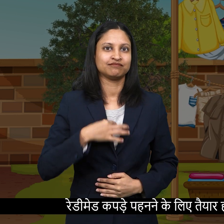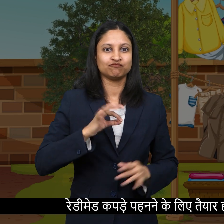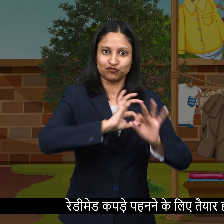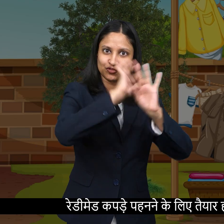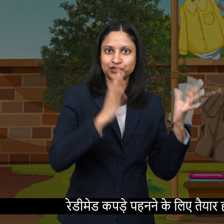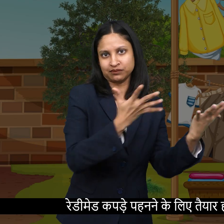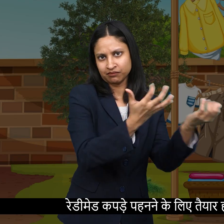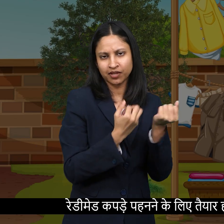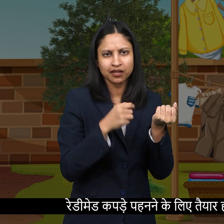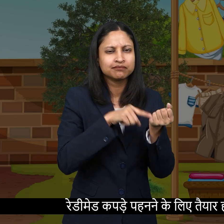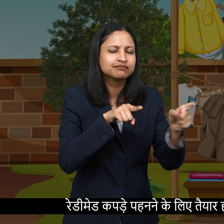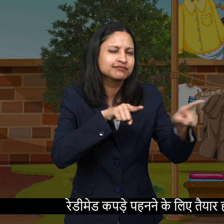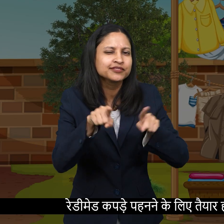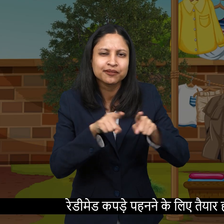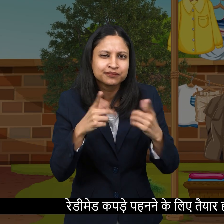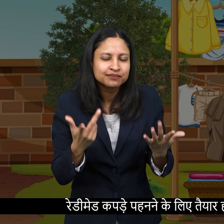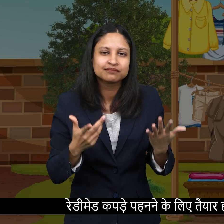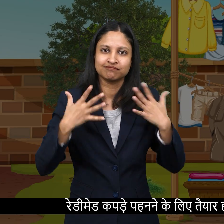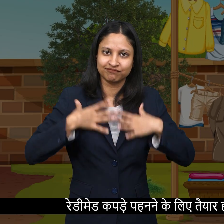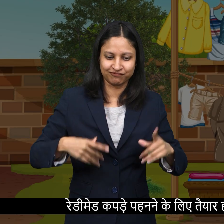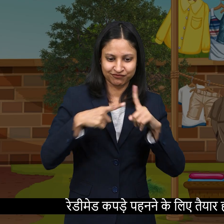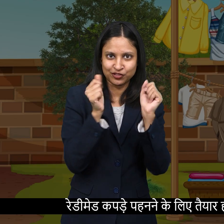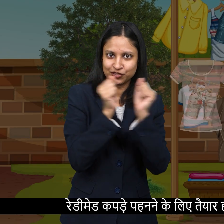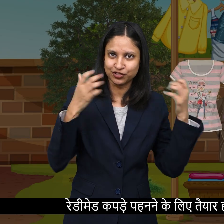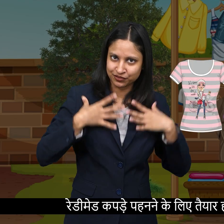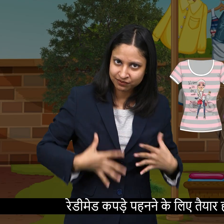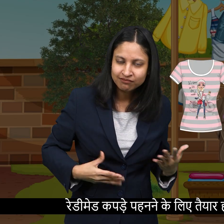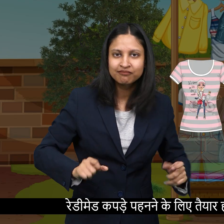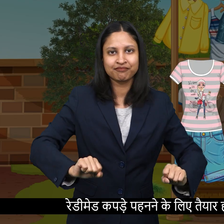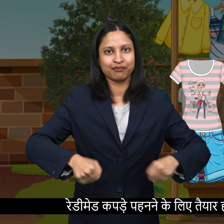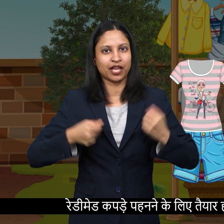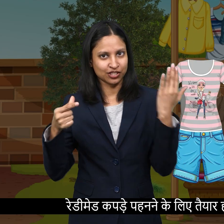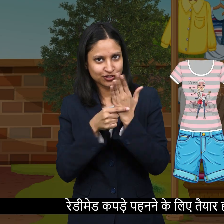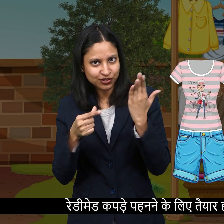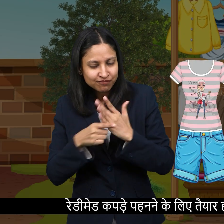रेडीमेड कपड़े पहनने के लिए तैयार होते हैं, जैसे टी शर्ट, जीन्स और फ्रॉक।